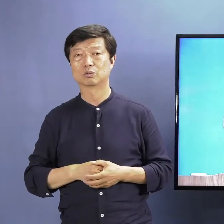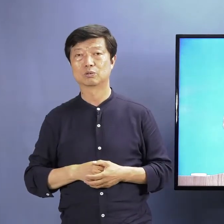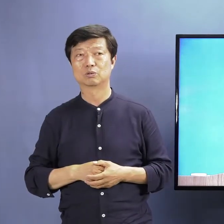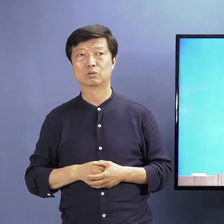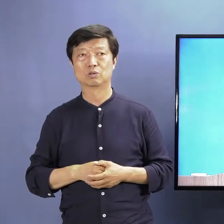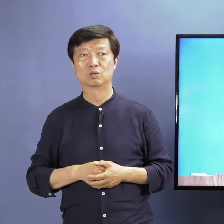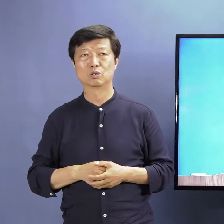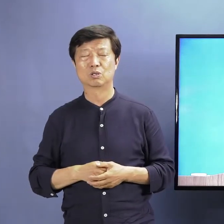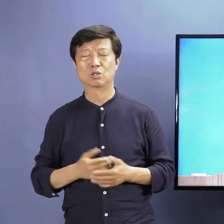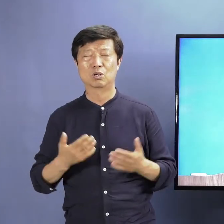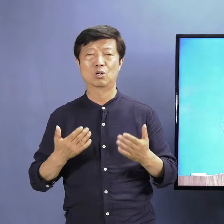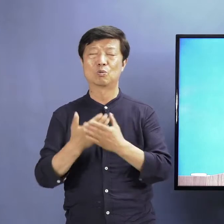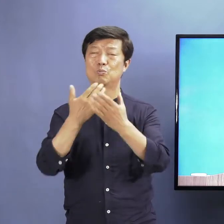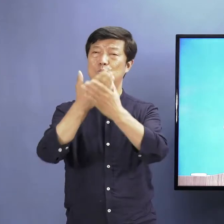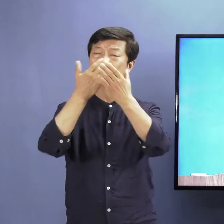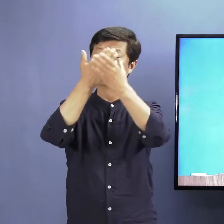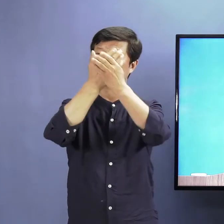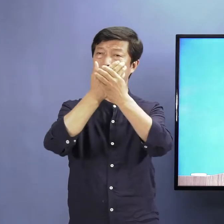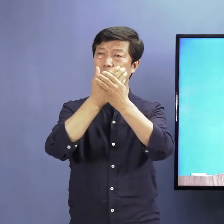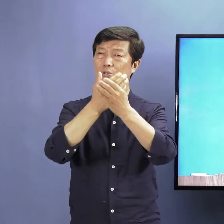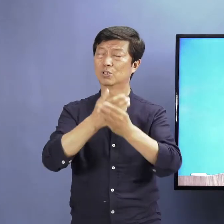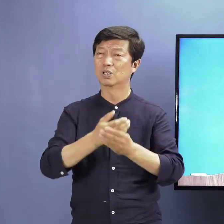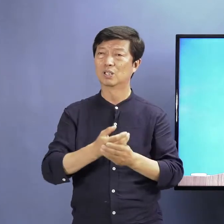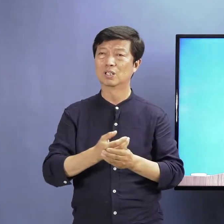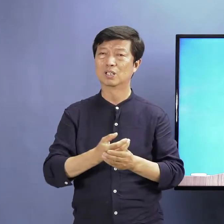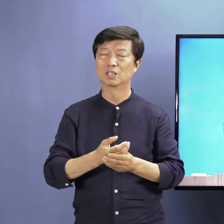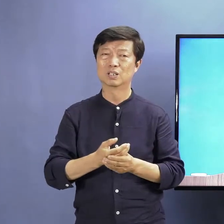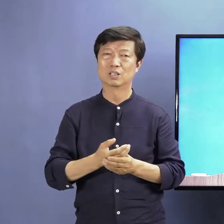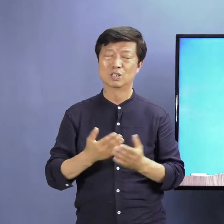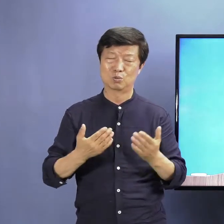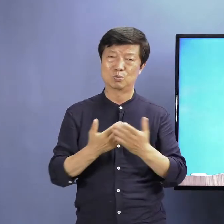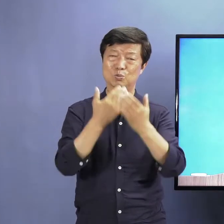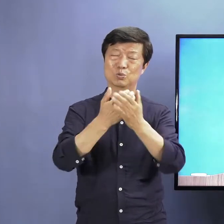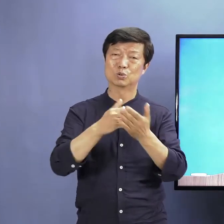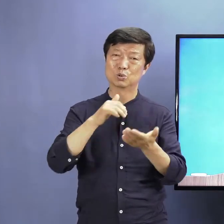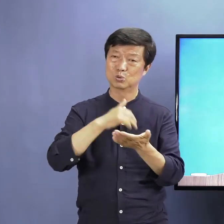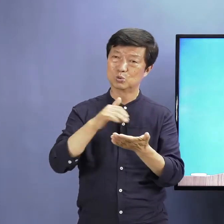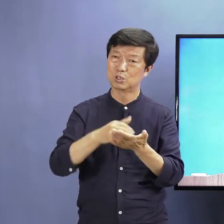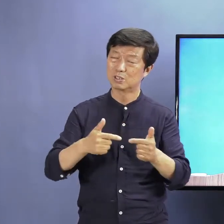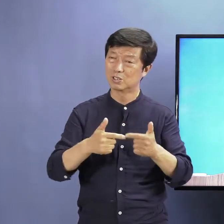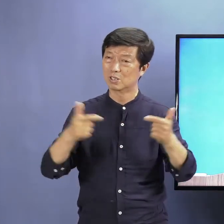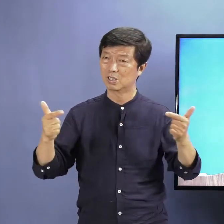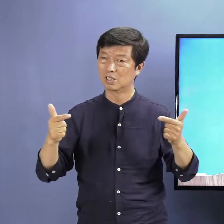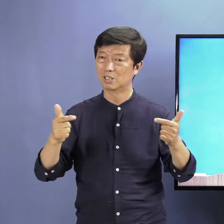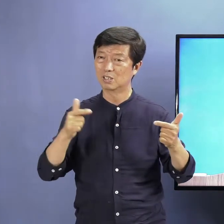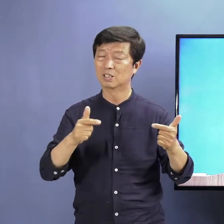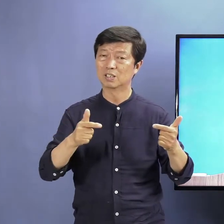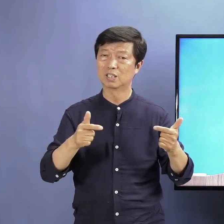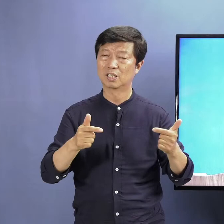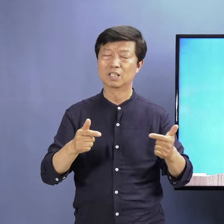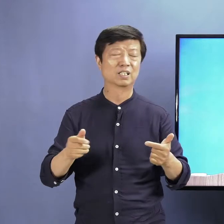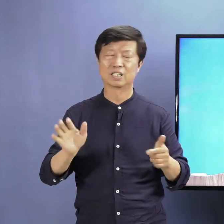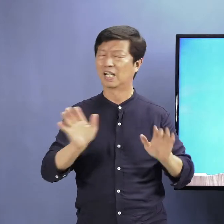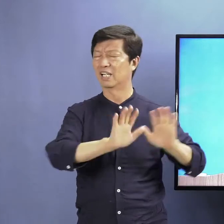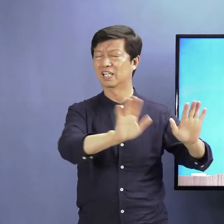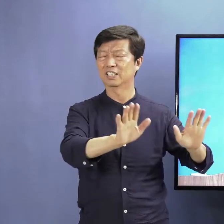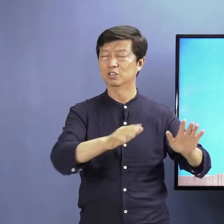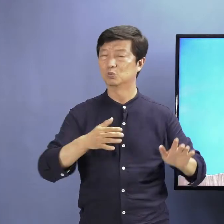부흥 그런 소리 하지 마세요. 자꾸 부흥 숫자에, 아니요, 그보다 이게 회복돼야 돼. 이게